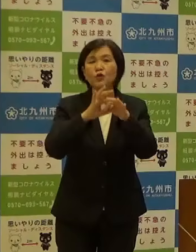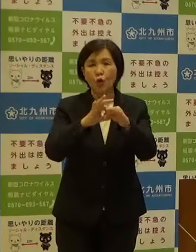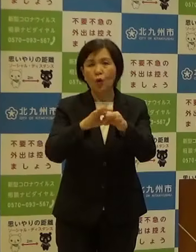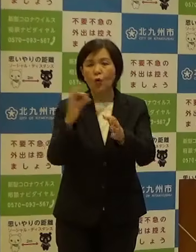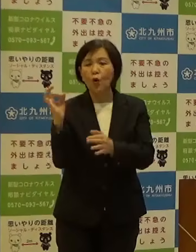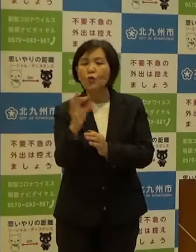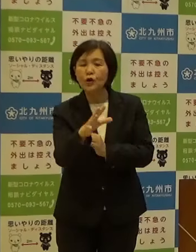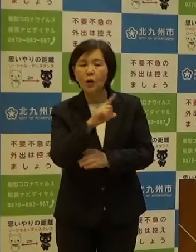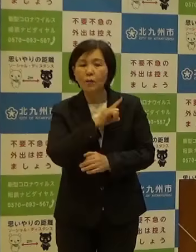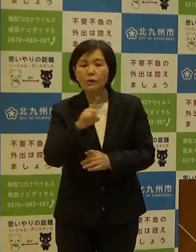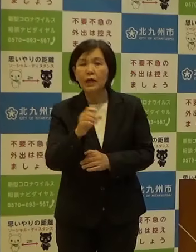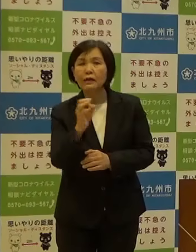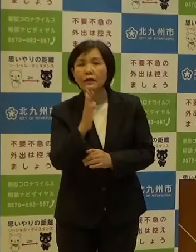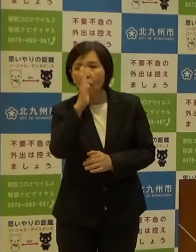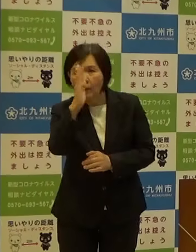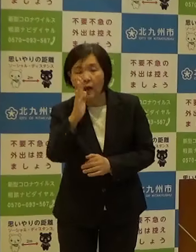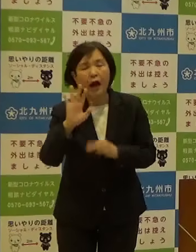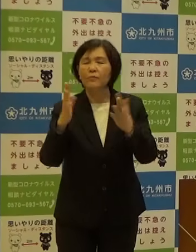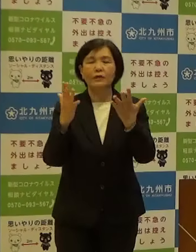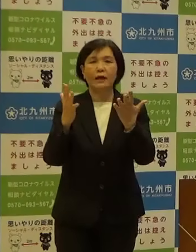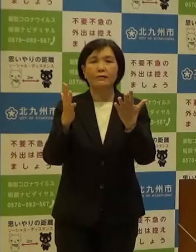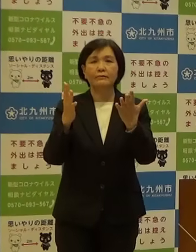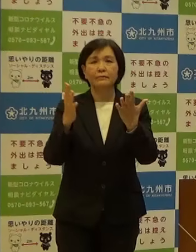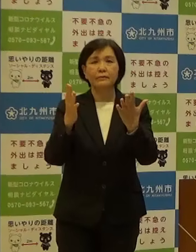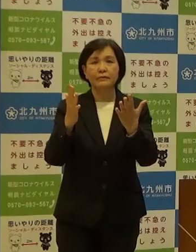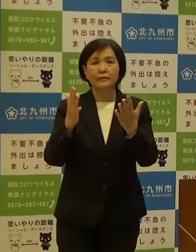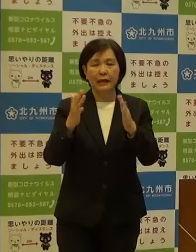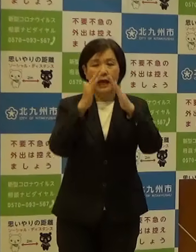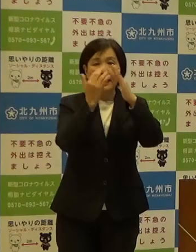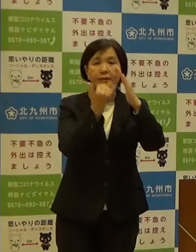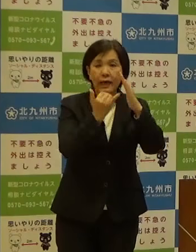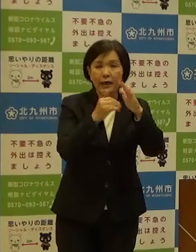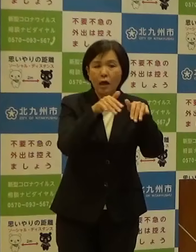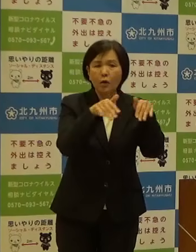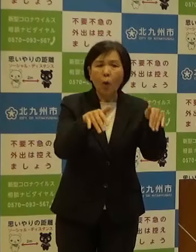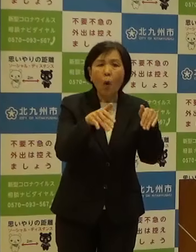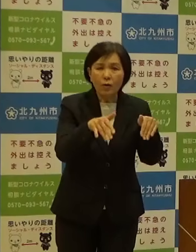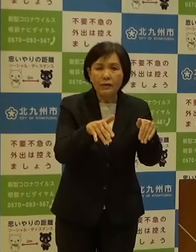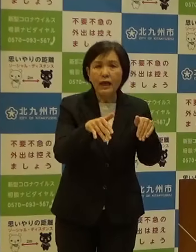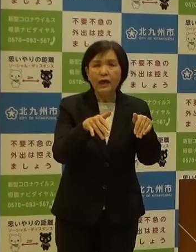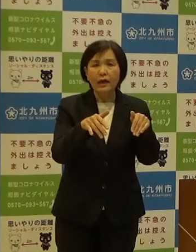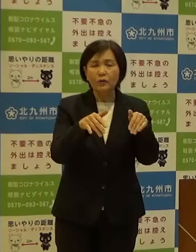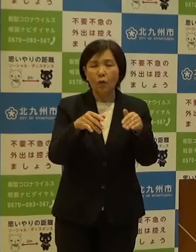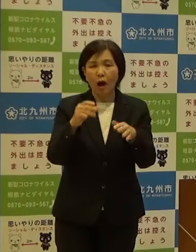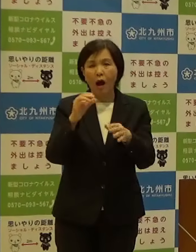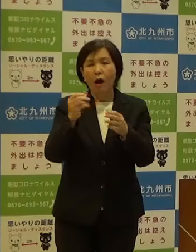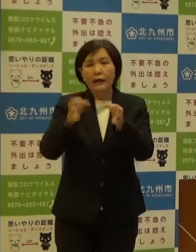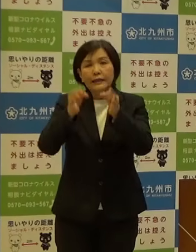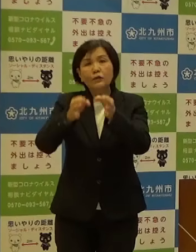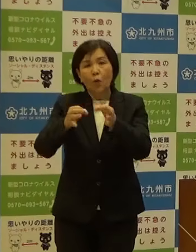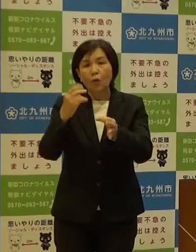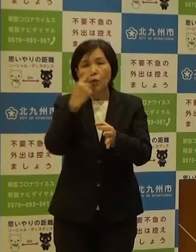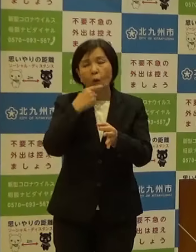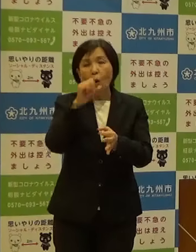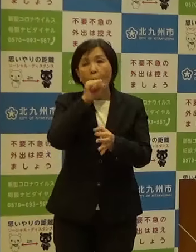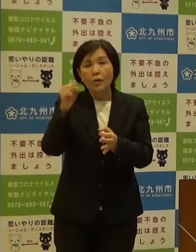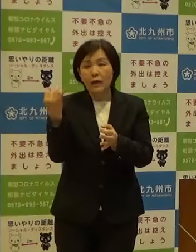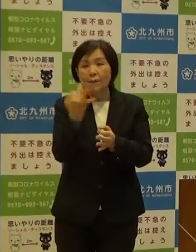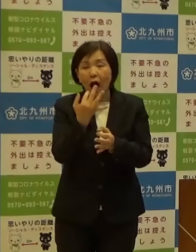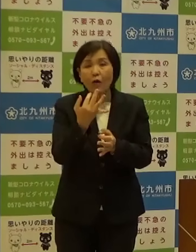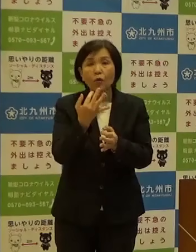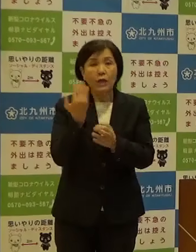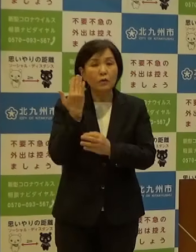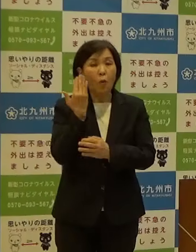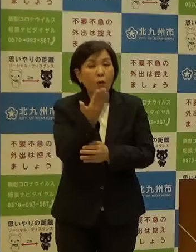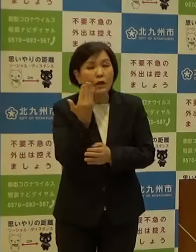することはございません。世帯の構成や口座番号などを電話やメールで問い合わせ